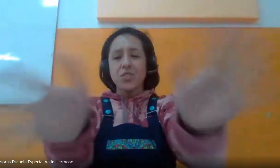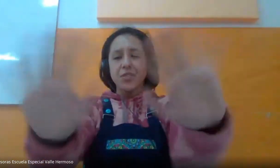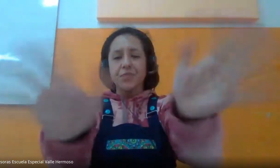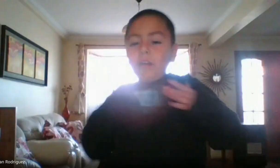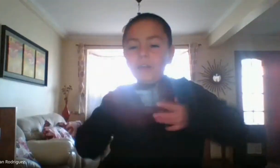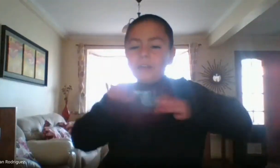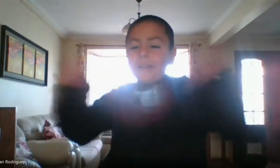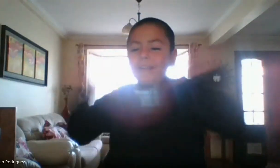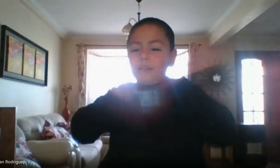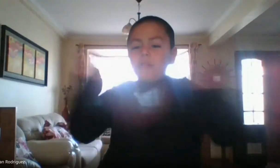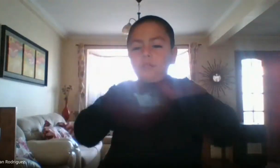manos.